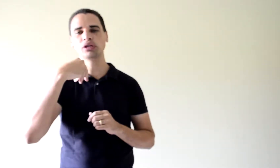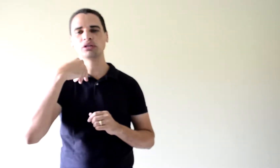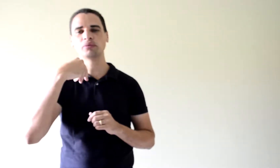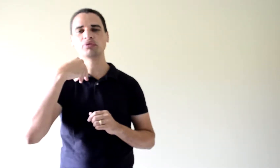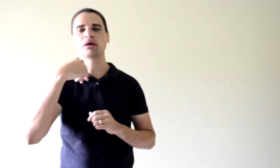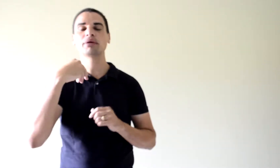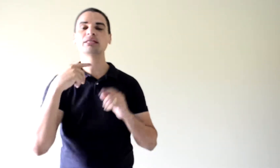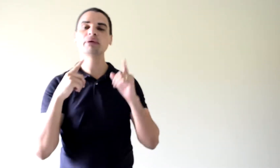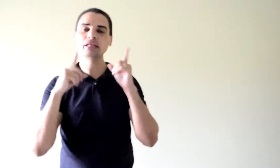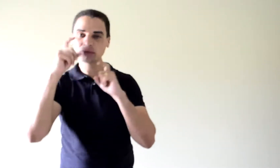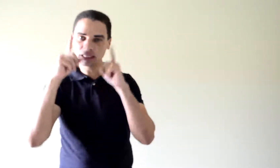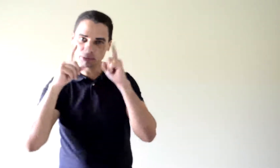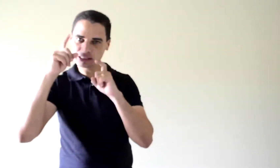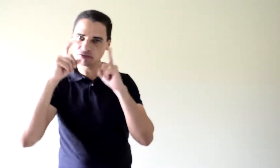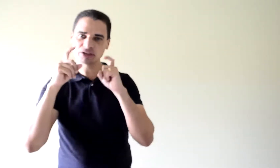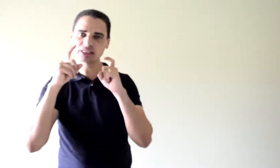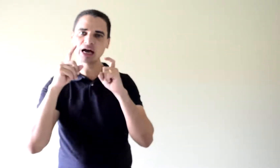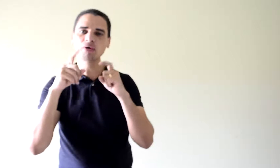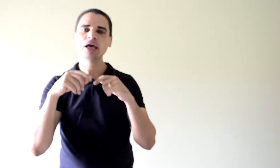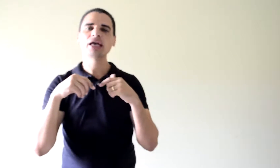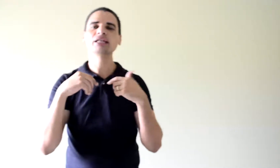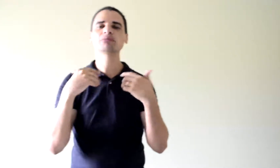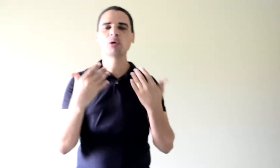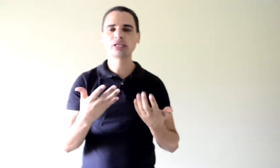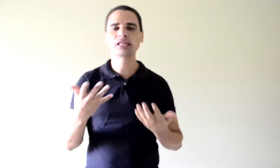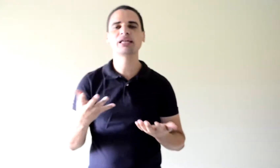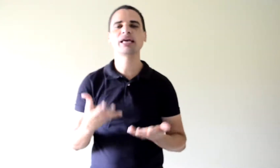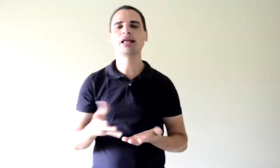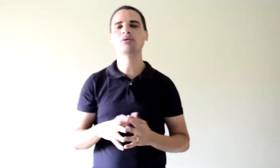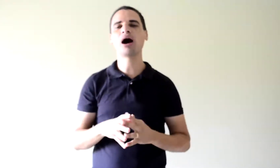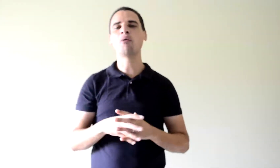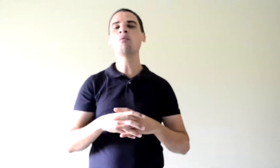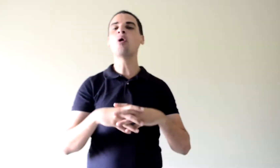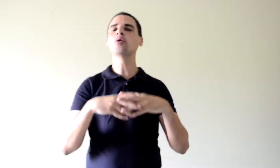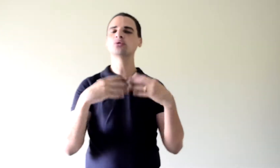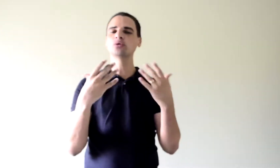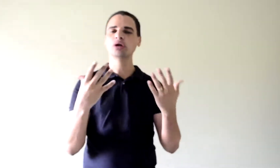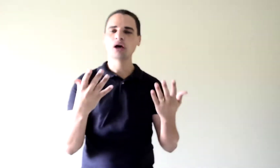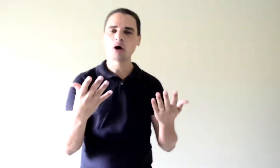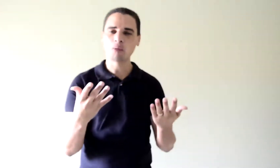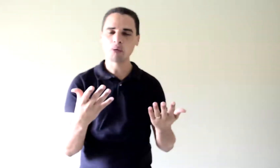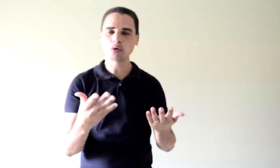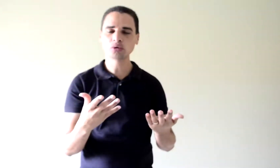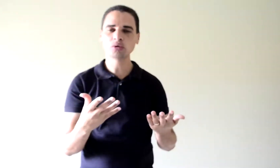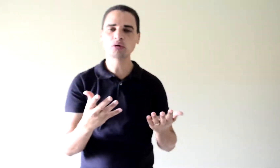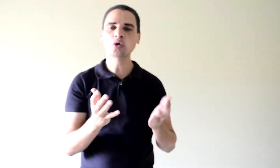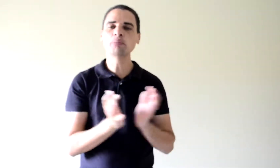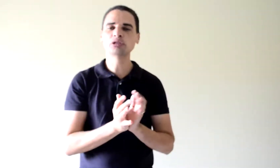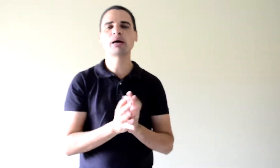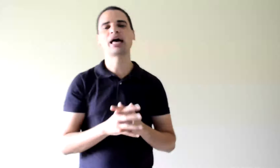bonito, mas dependendo da expressão facial, eles podem estar ligados a um outro grupo de